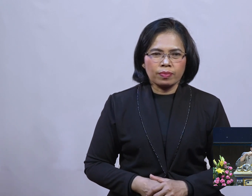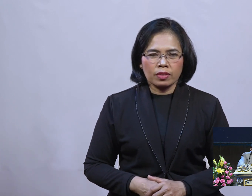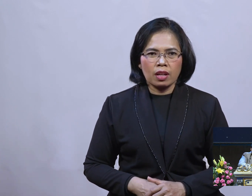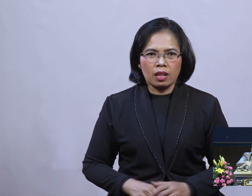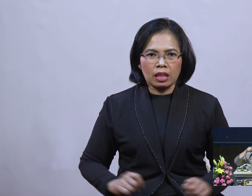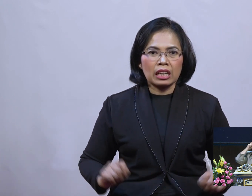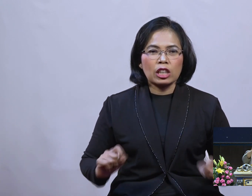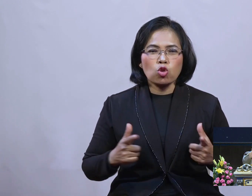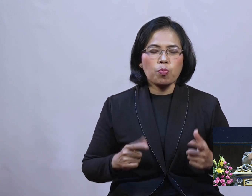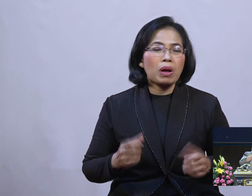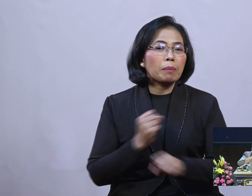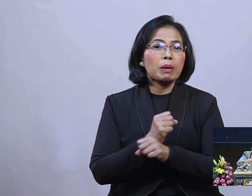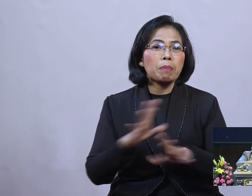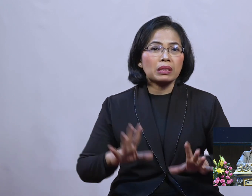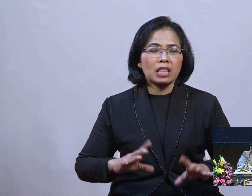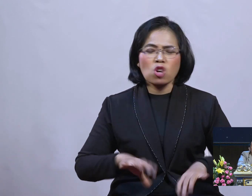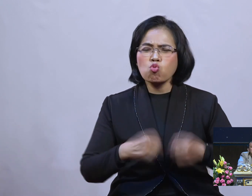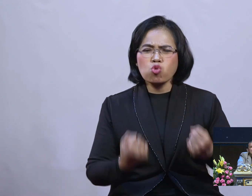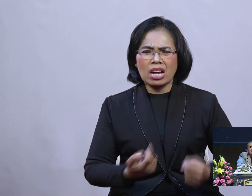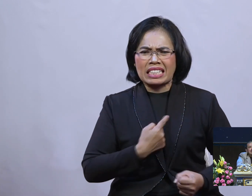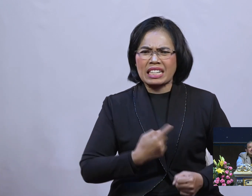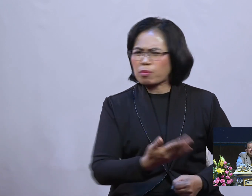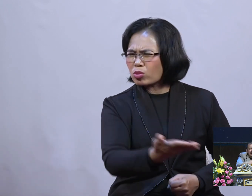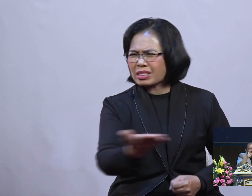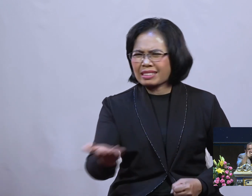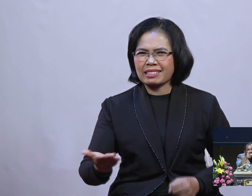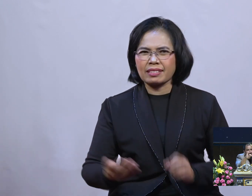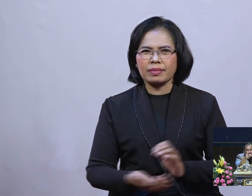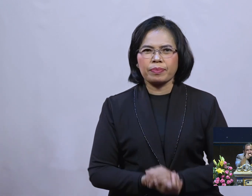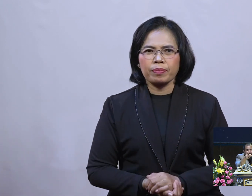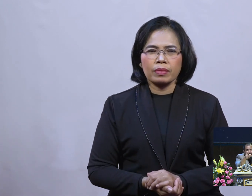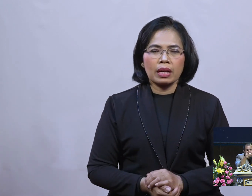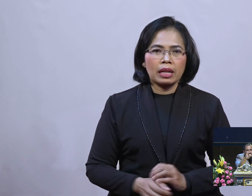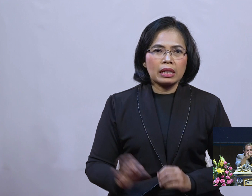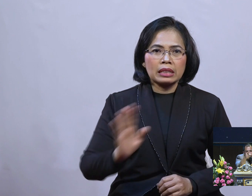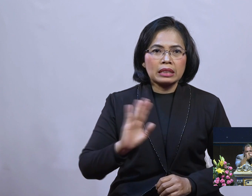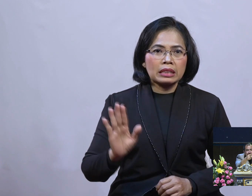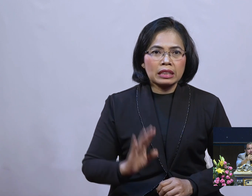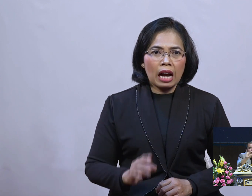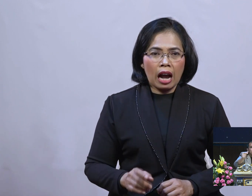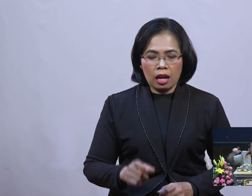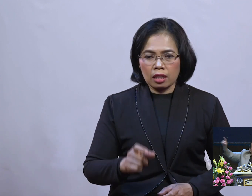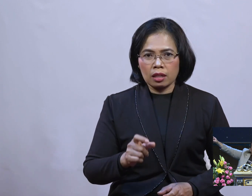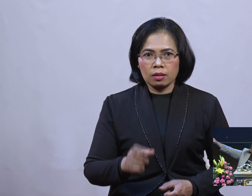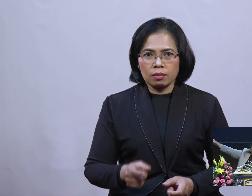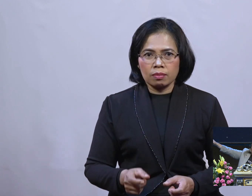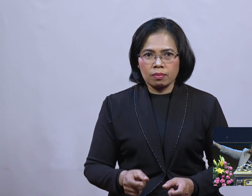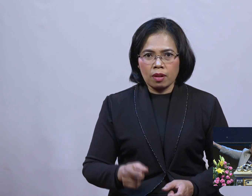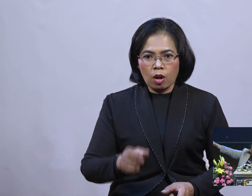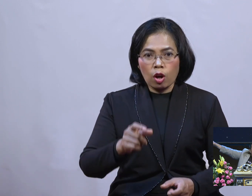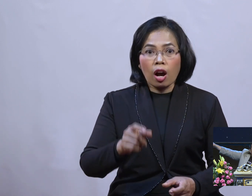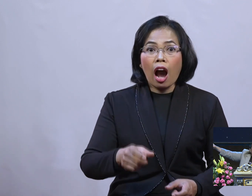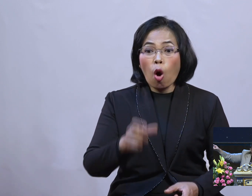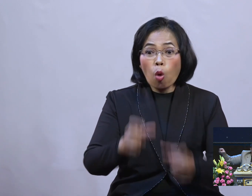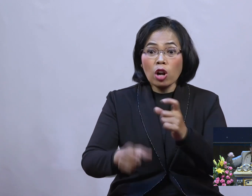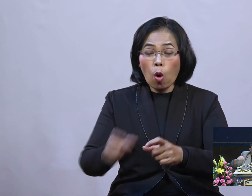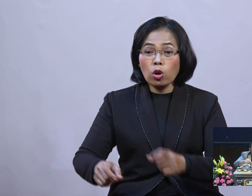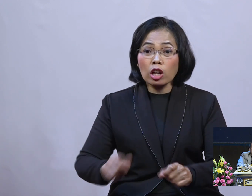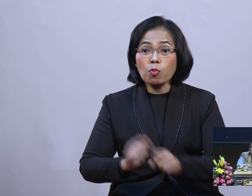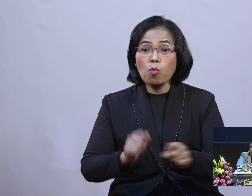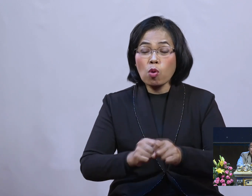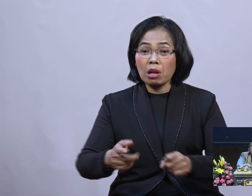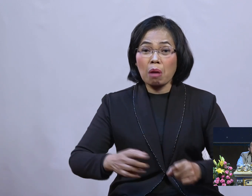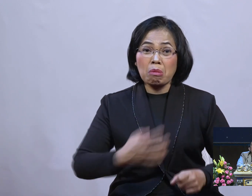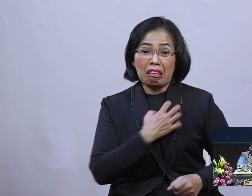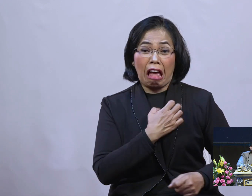kehidupan yang bebas yang rusak dirimu sendiri jangan-jangan orang yang buat kepahitan buat hidupmu lagi makan cendol di